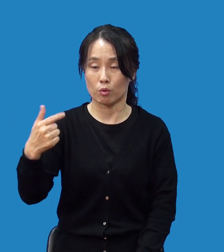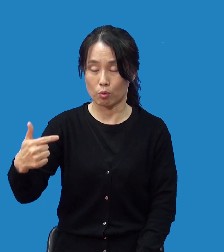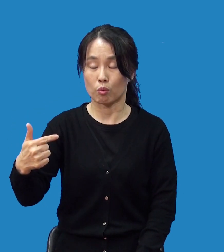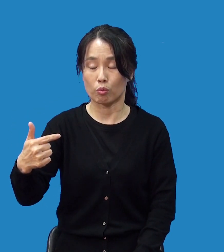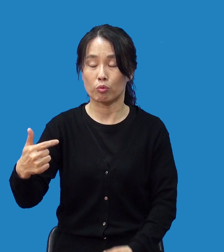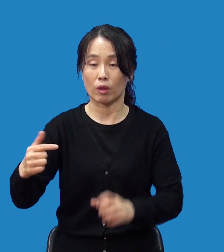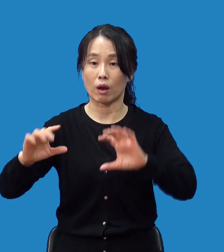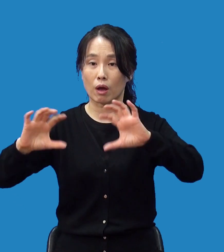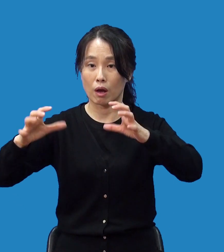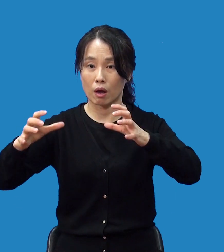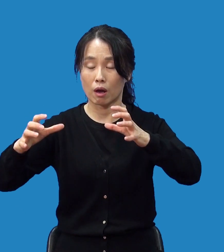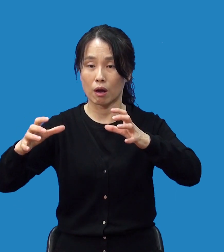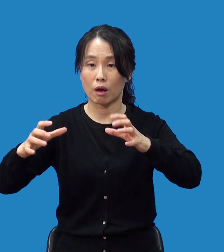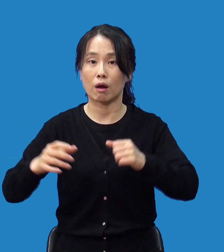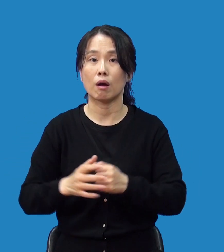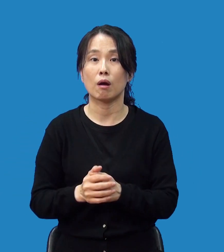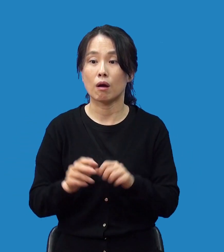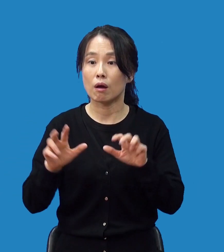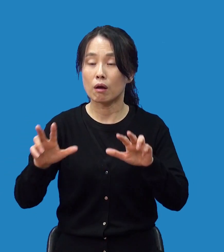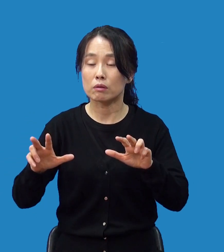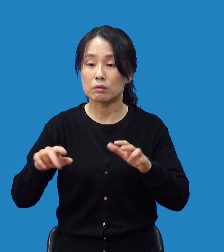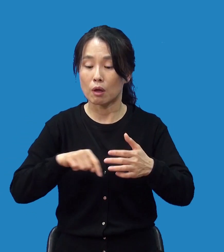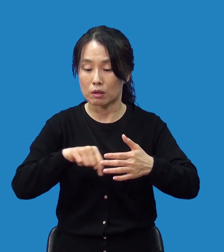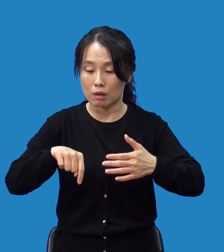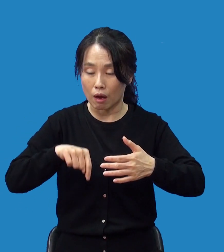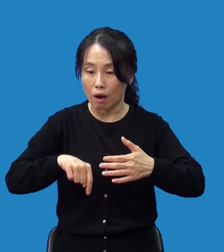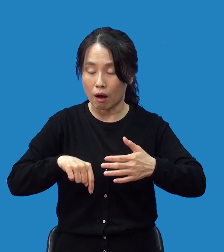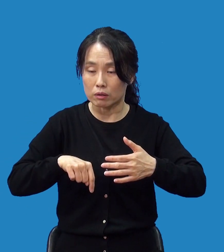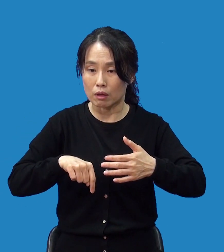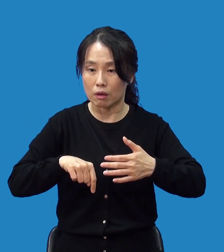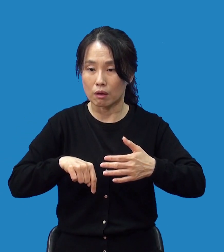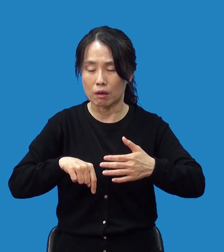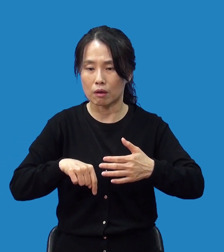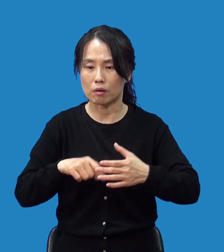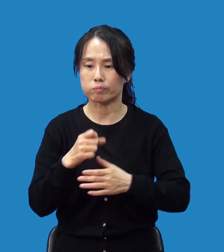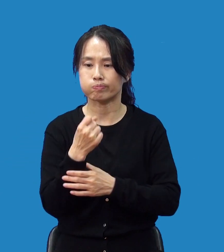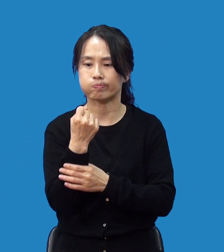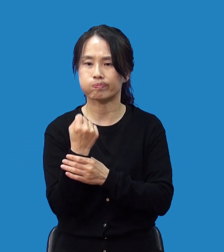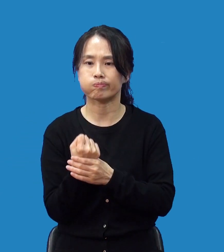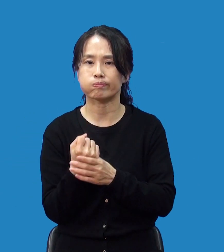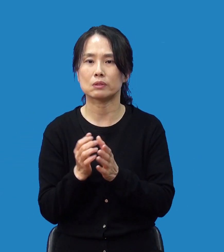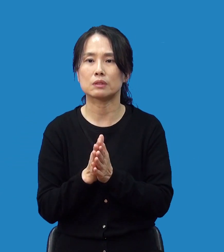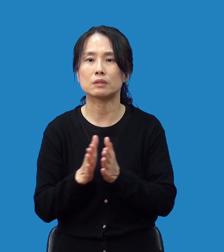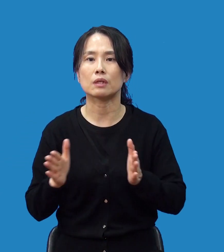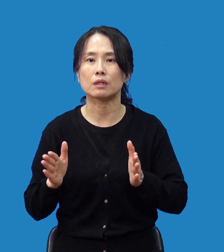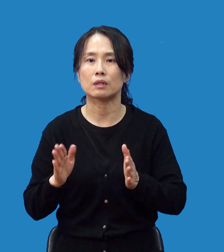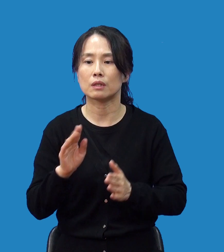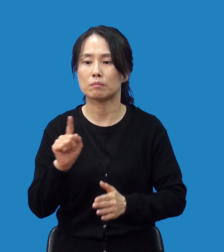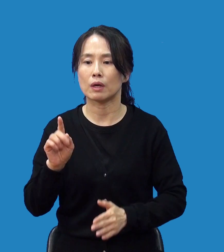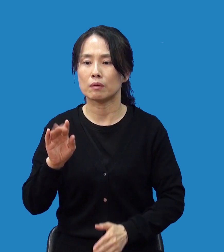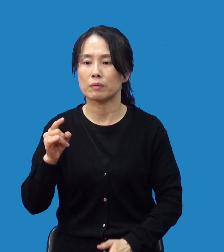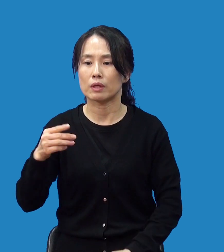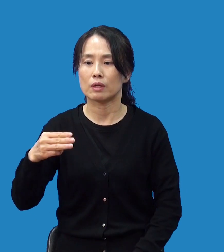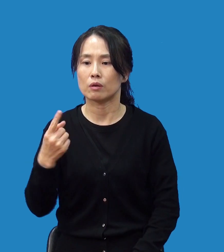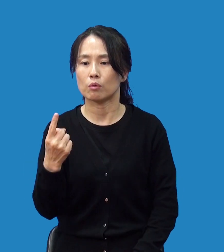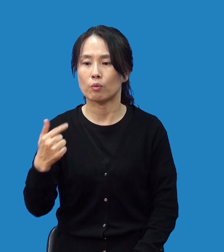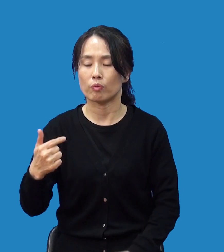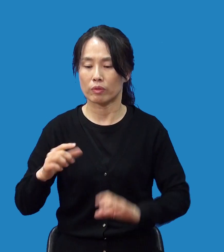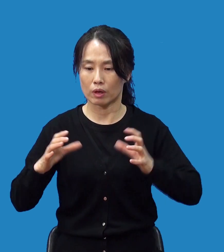바벨론 제국이 안에서부터 골마 터지기 시작했습니다.